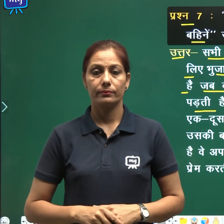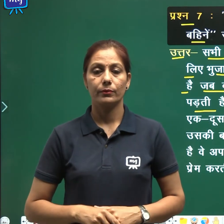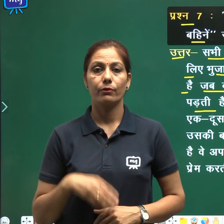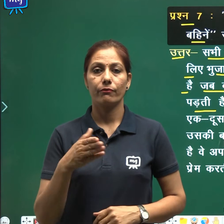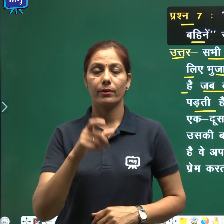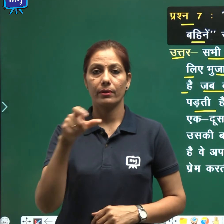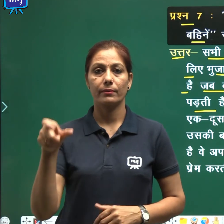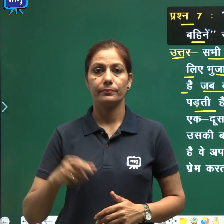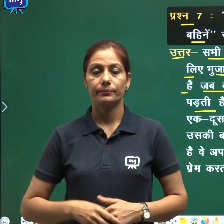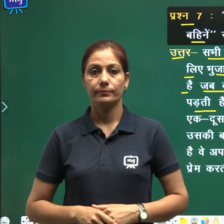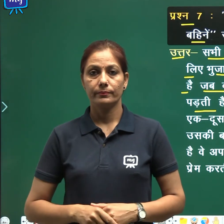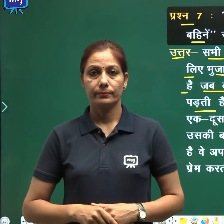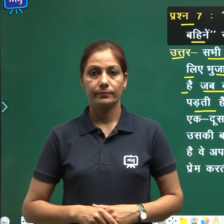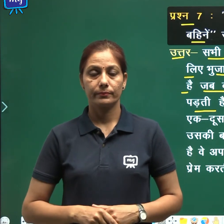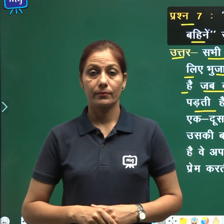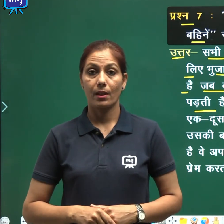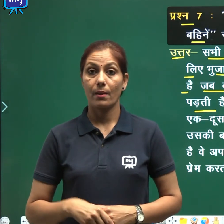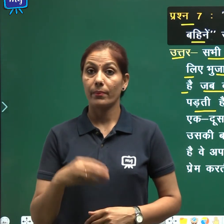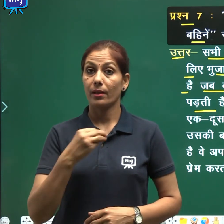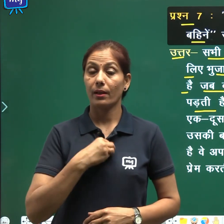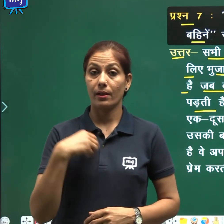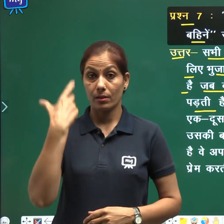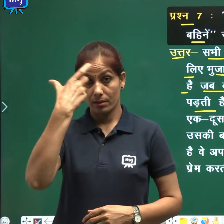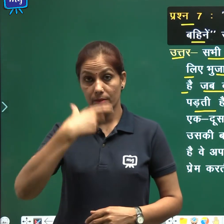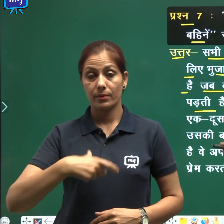वे तन मन से